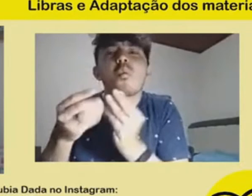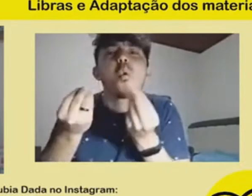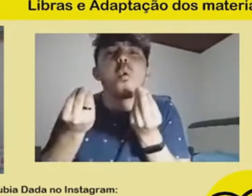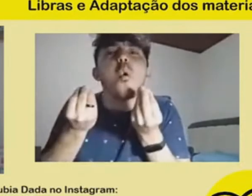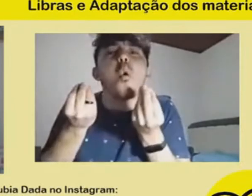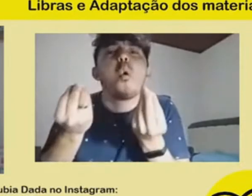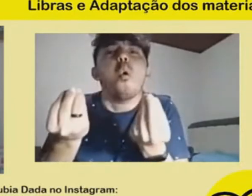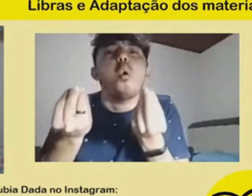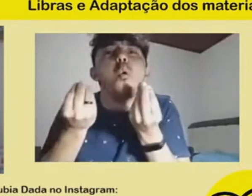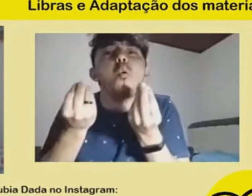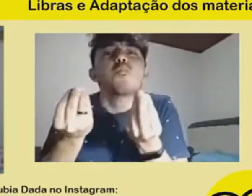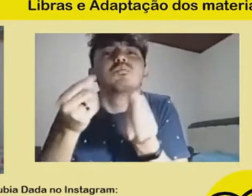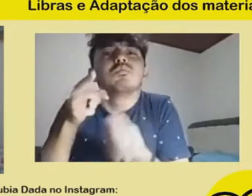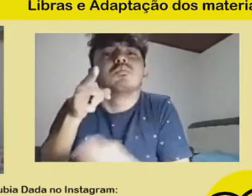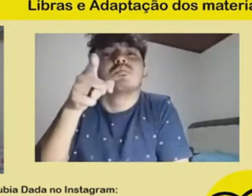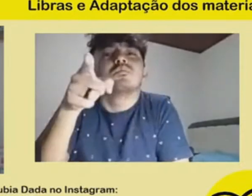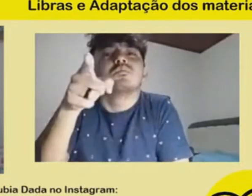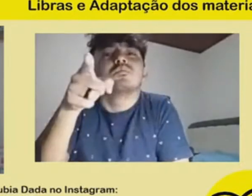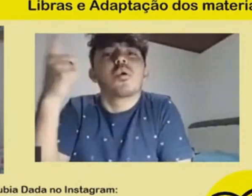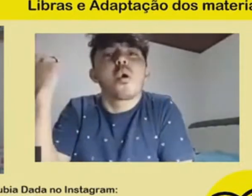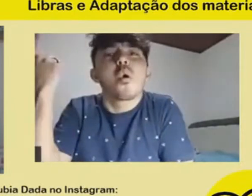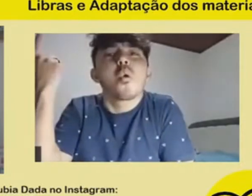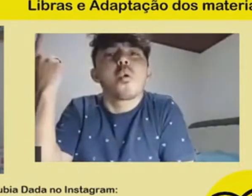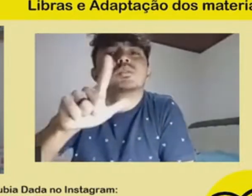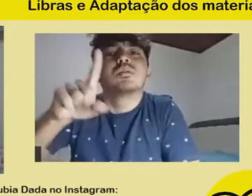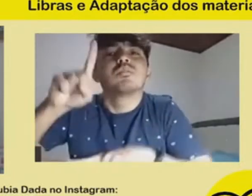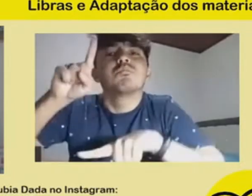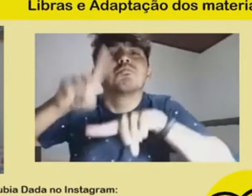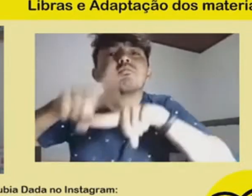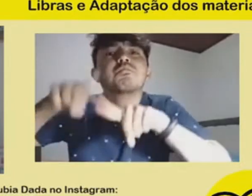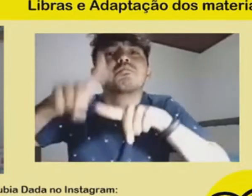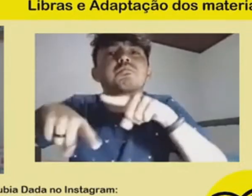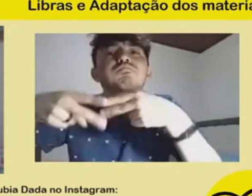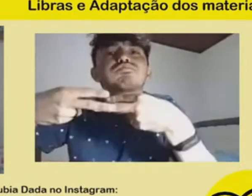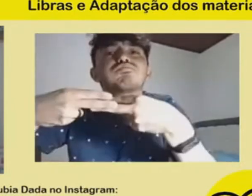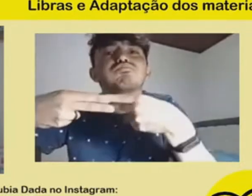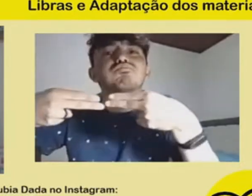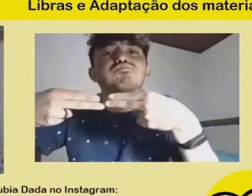da surda chamada Fabiana. E ela pergunta para a professora: